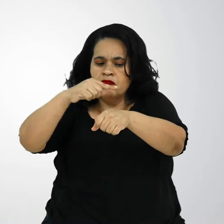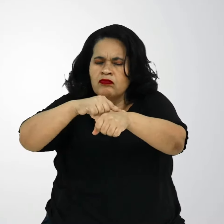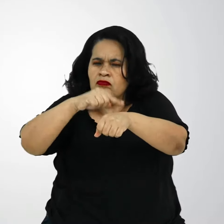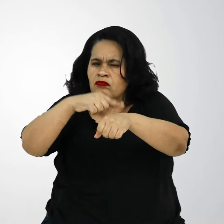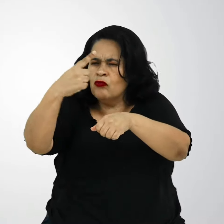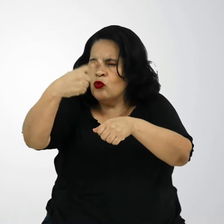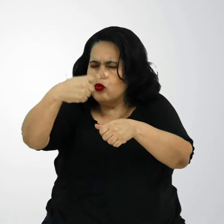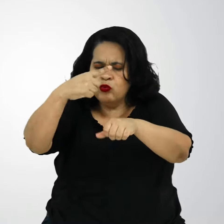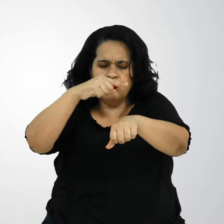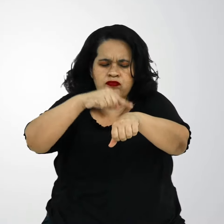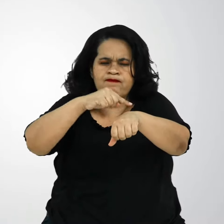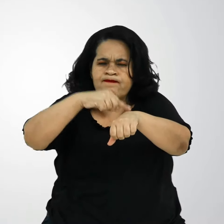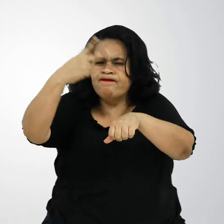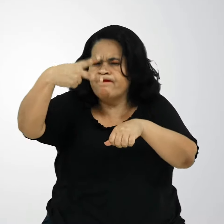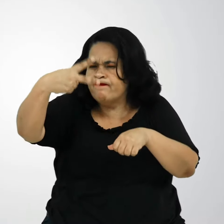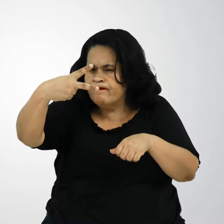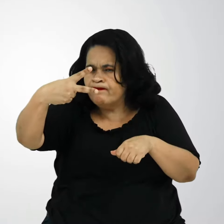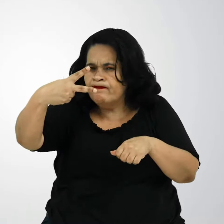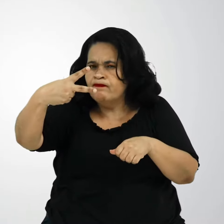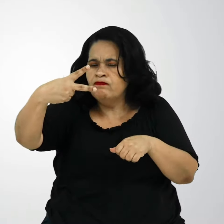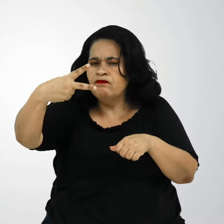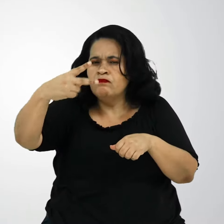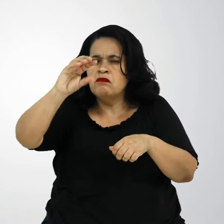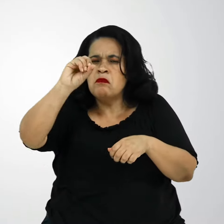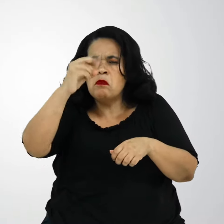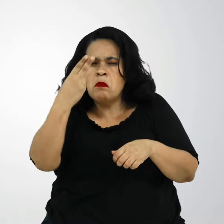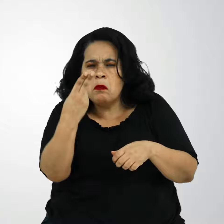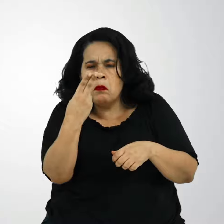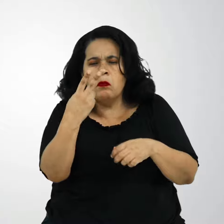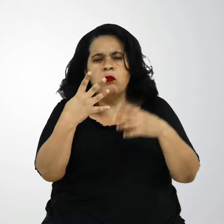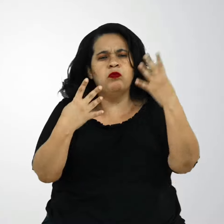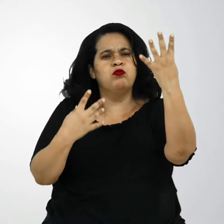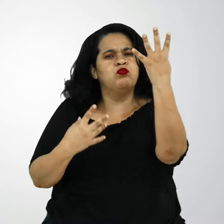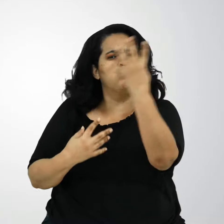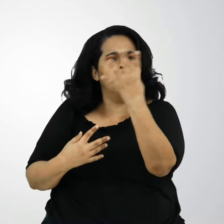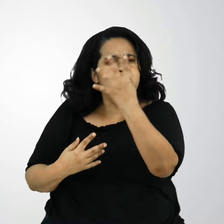tempos, mais a metade de um tempo, ou 42